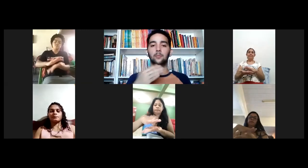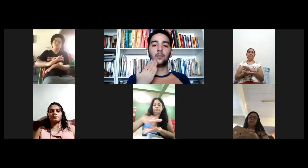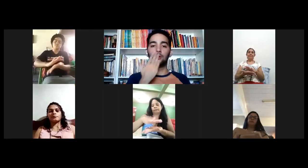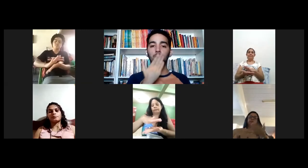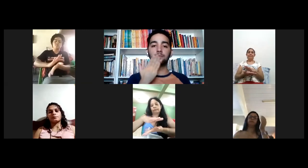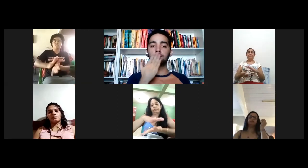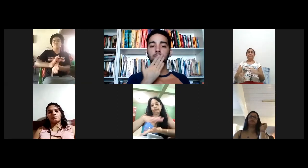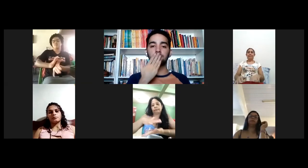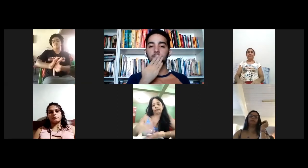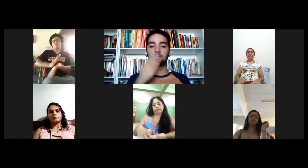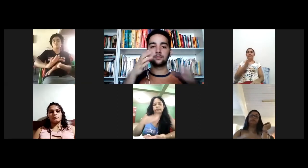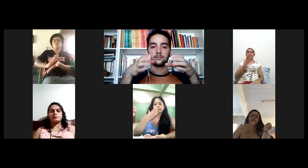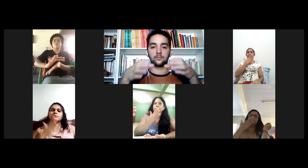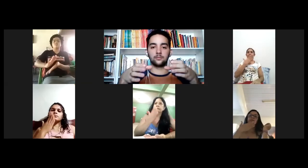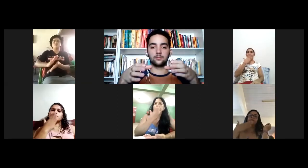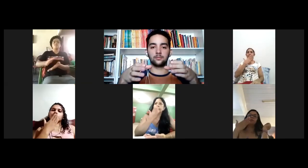bolo,